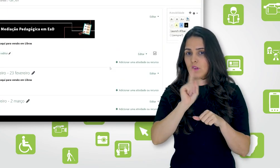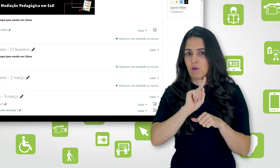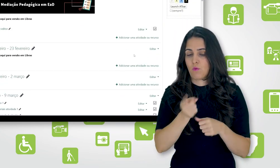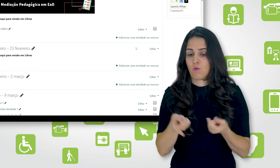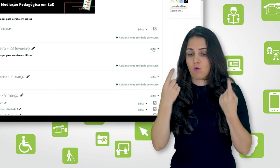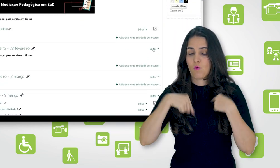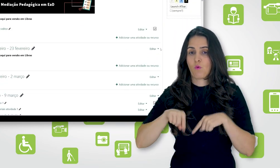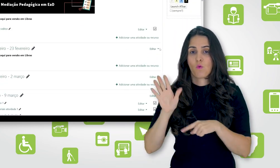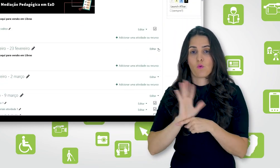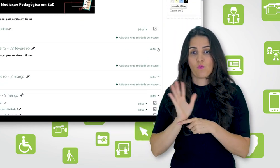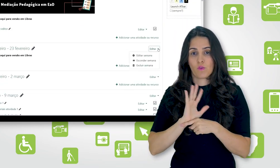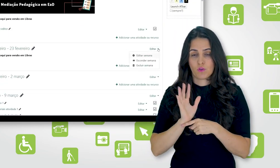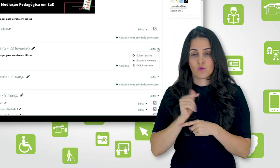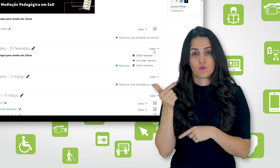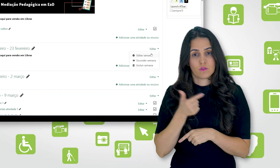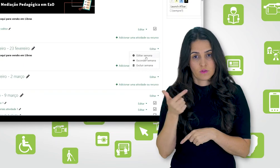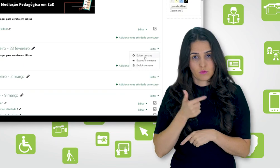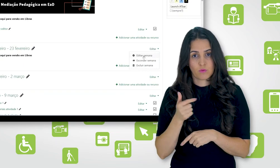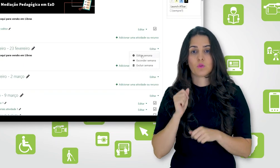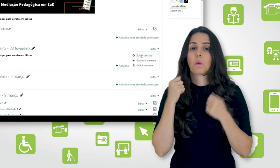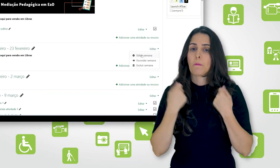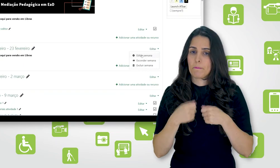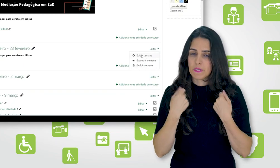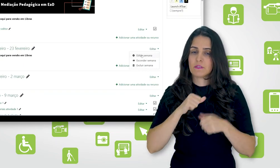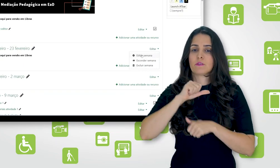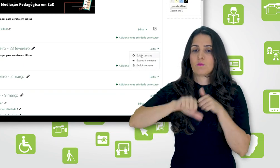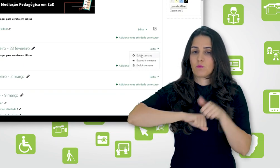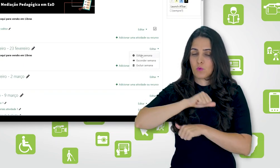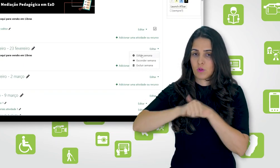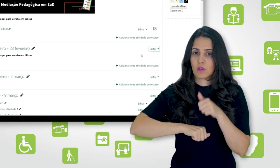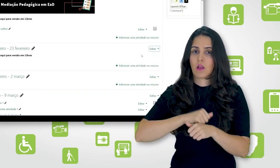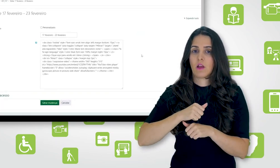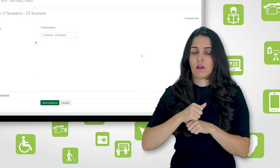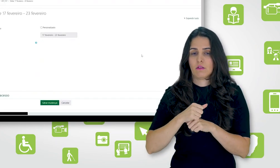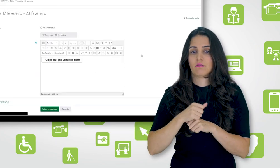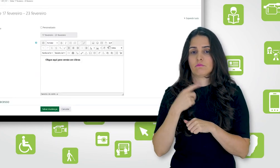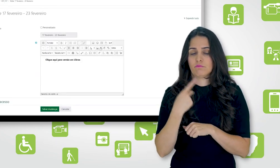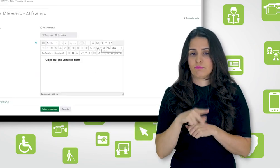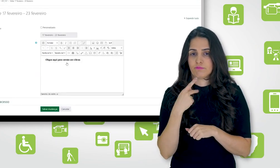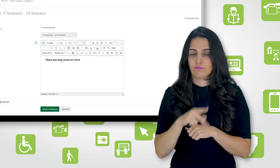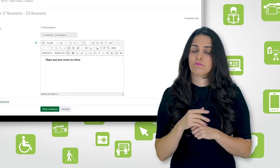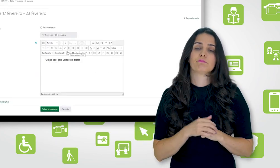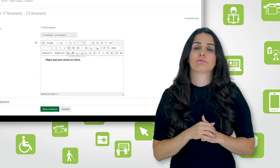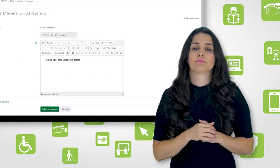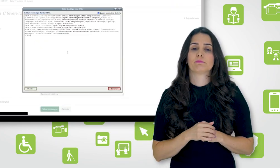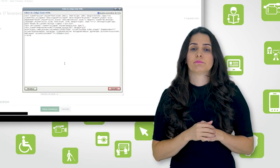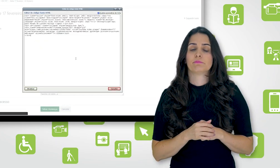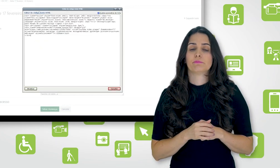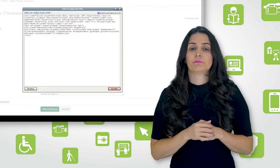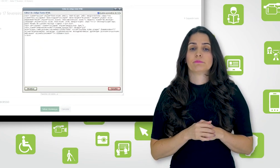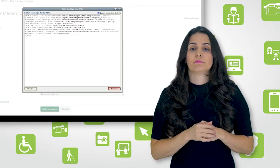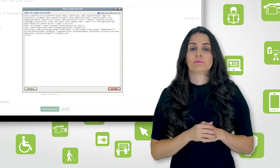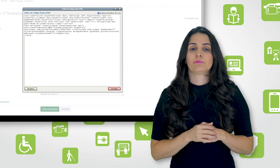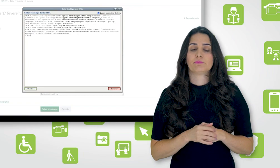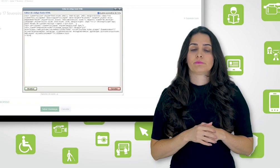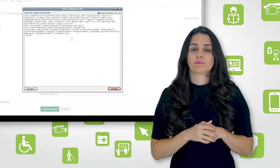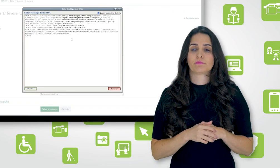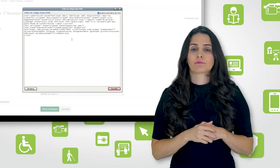vídeo eu vou alterar a identificação dele como fica isso eu volto no